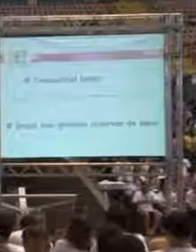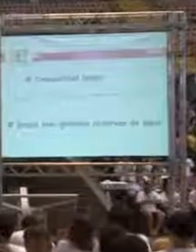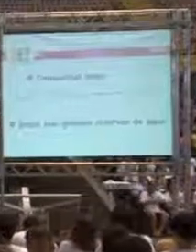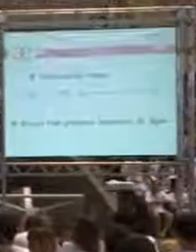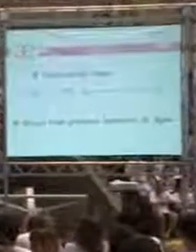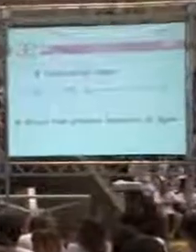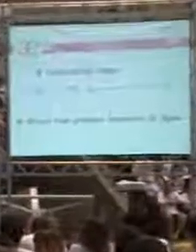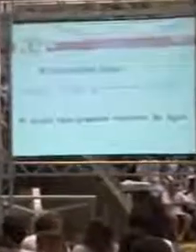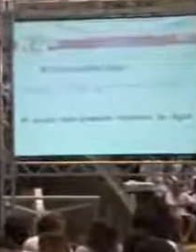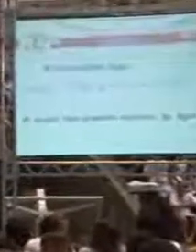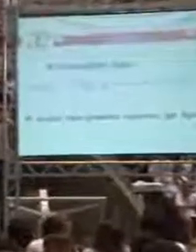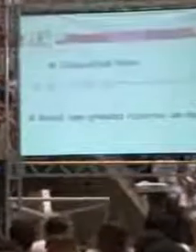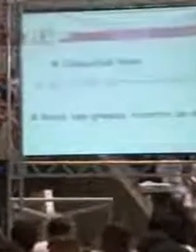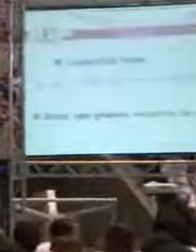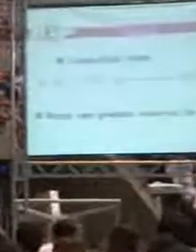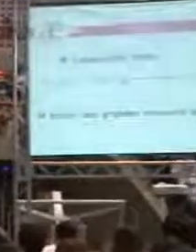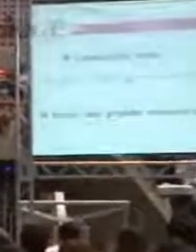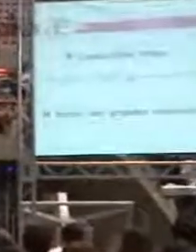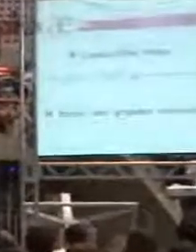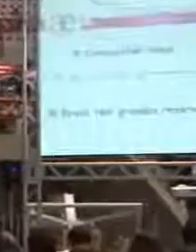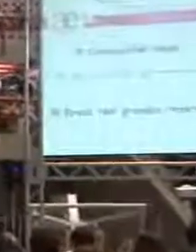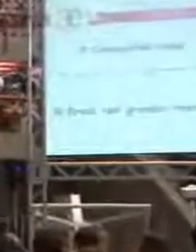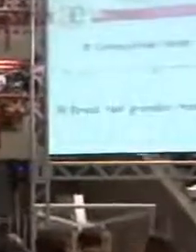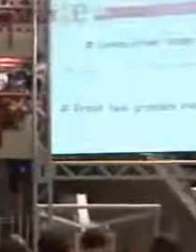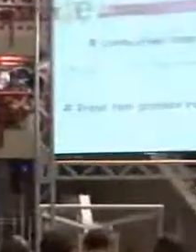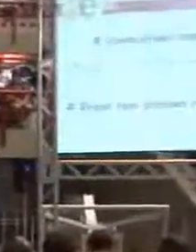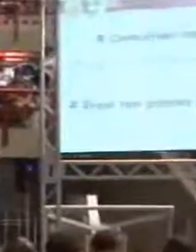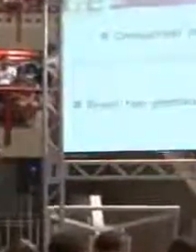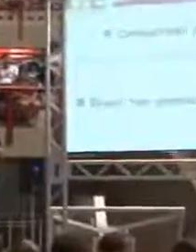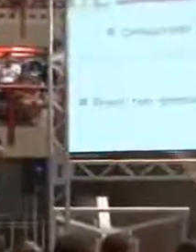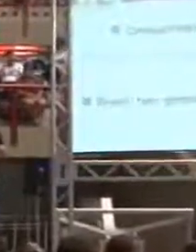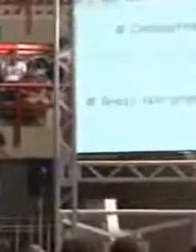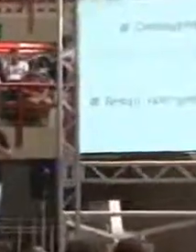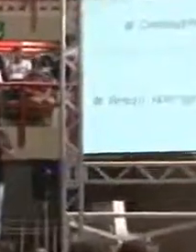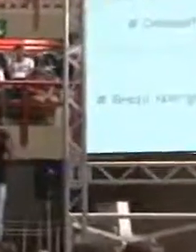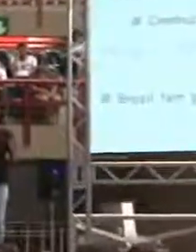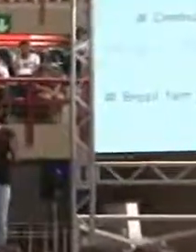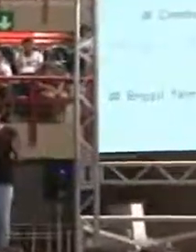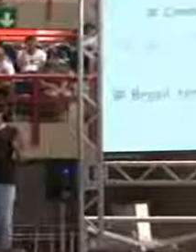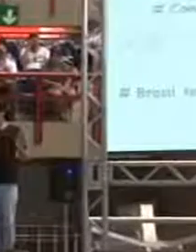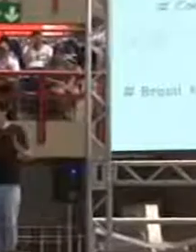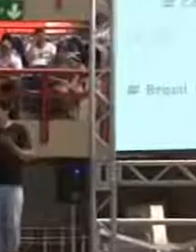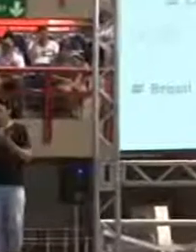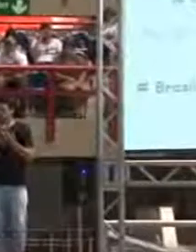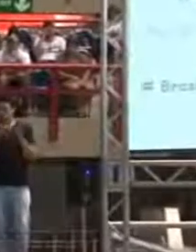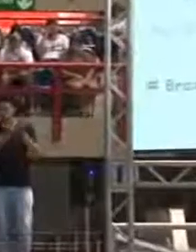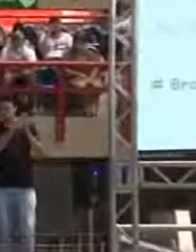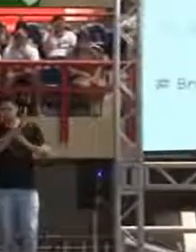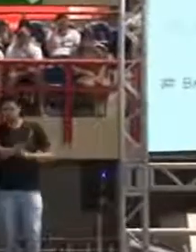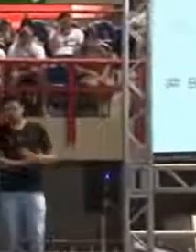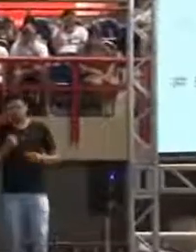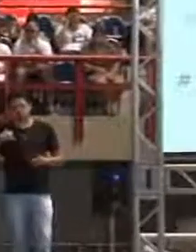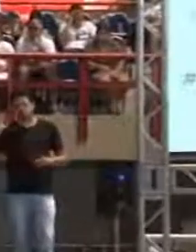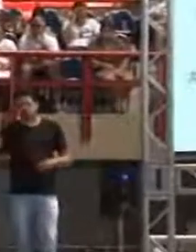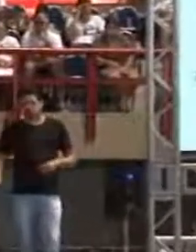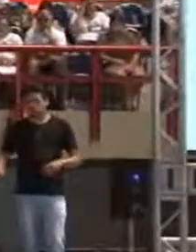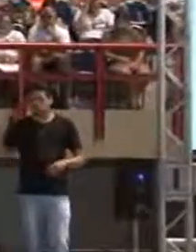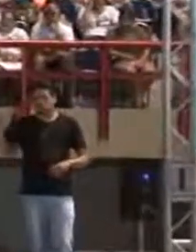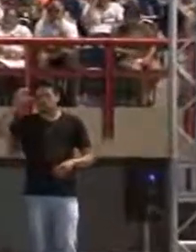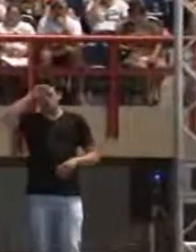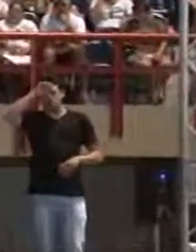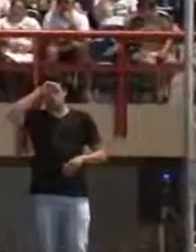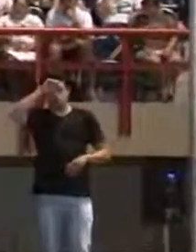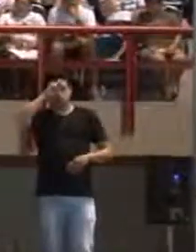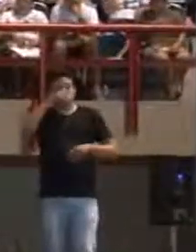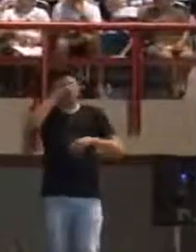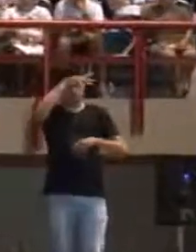a Amazônia pertence ao Brasil, o que é que ele vai dizer? Que conversa é essa? A Amazônia pertence ao... Eu aprendi a vida toda que a